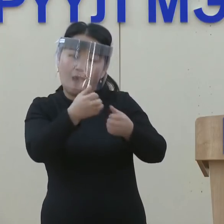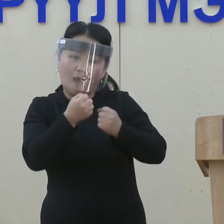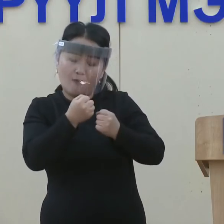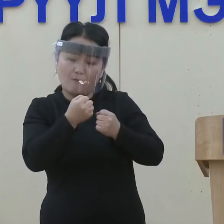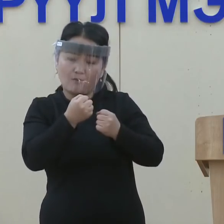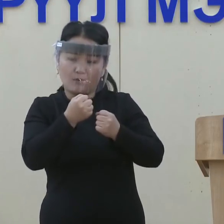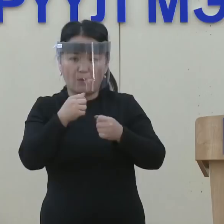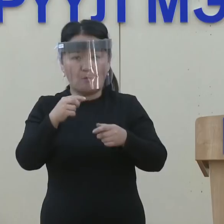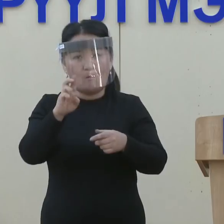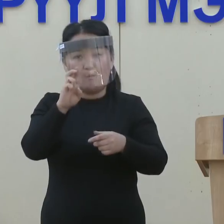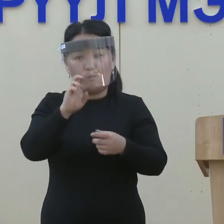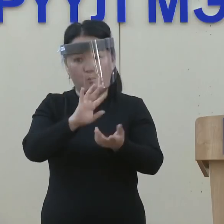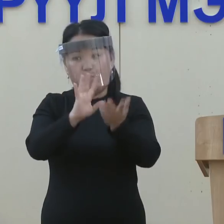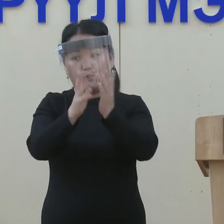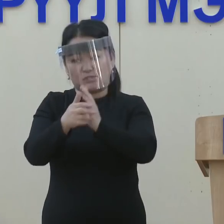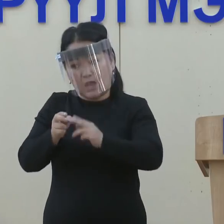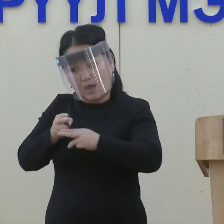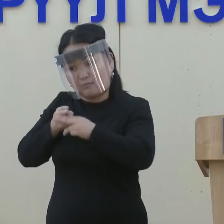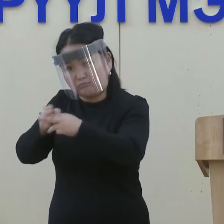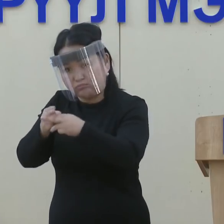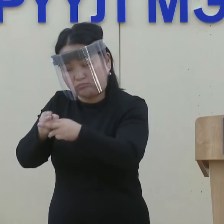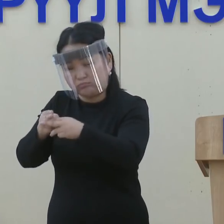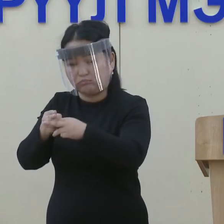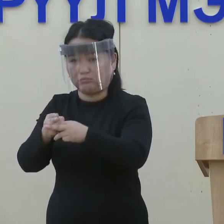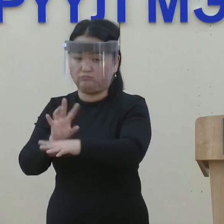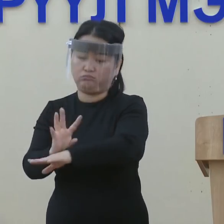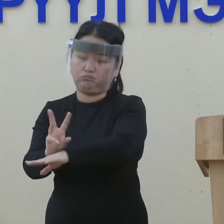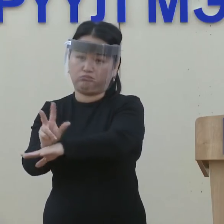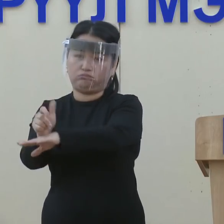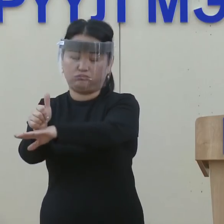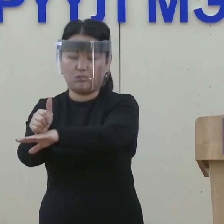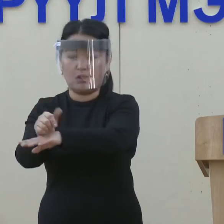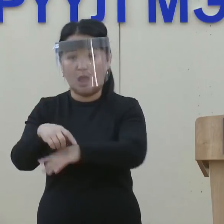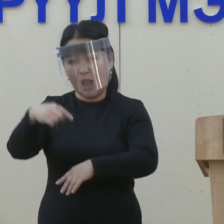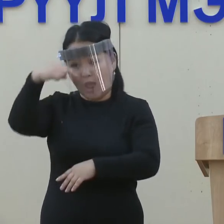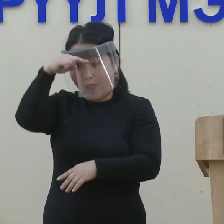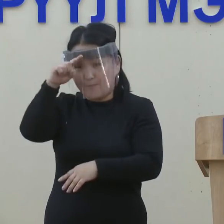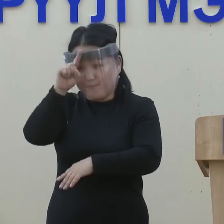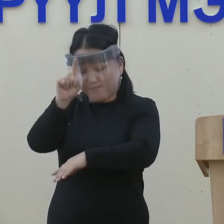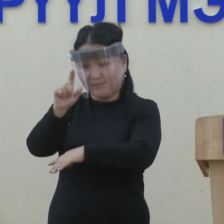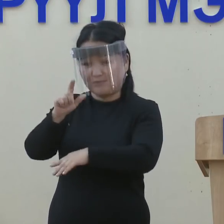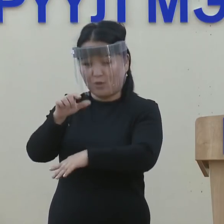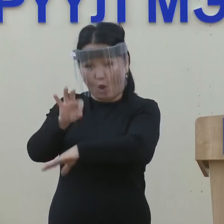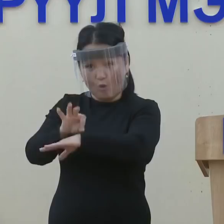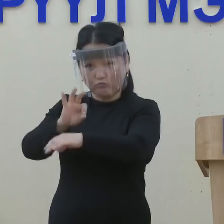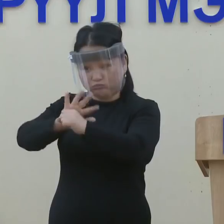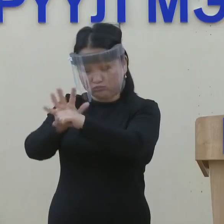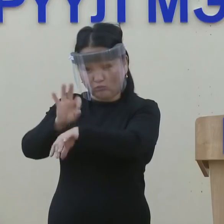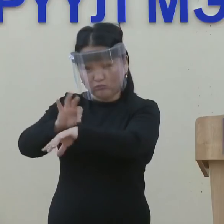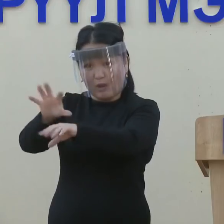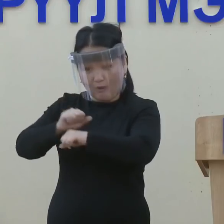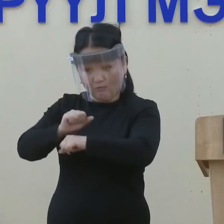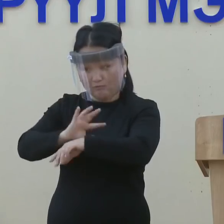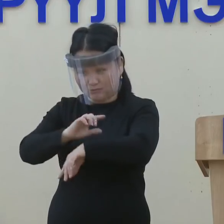COVID-19-оор өвдөөд эдгэрээд гарсан хүмүүсийг сайн дураараа цусаа өхийг бол бас эмч нар уриалсан